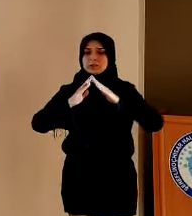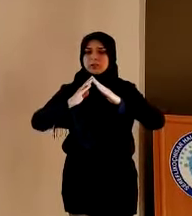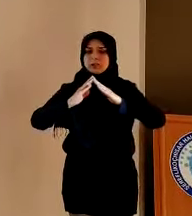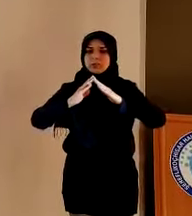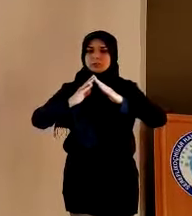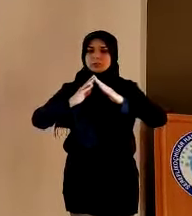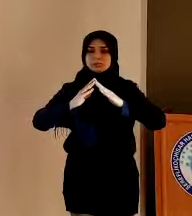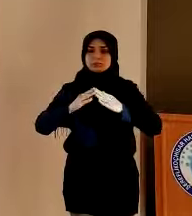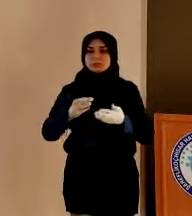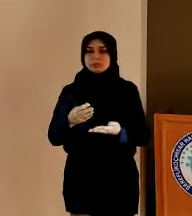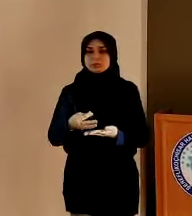ev,